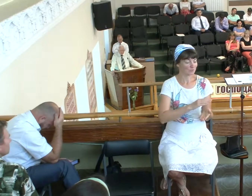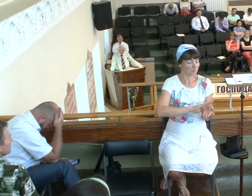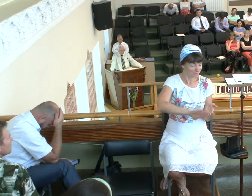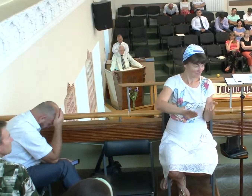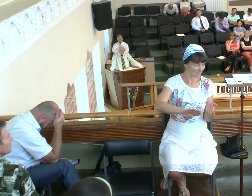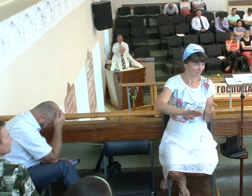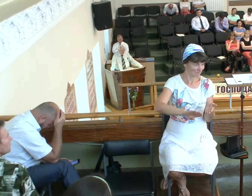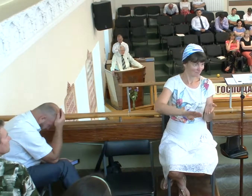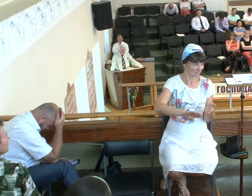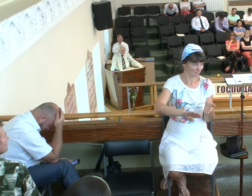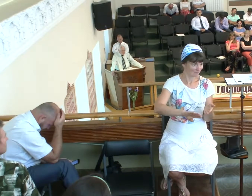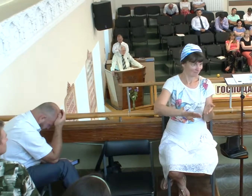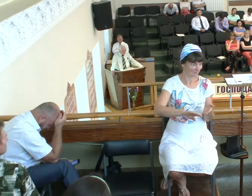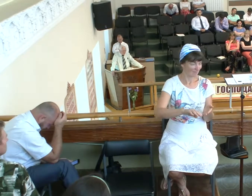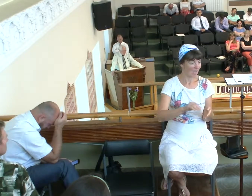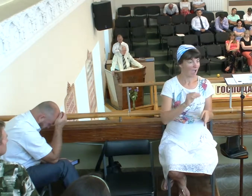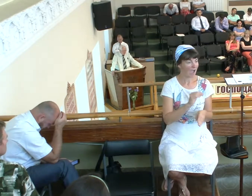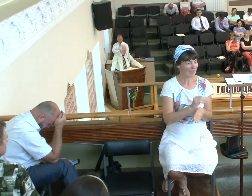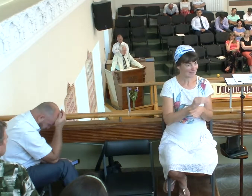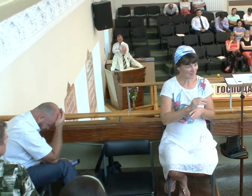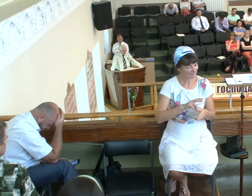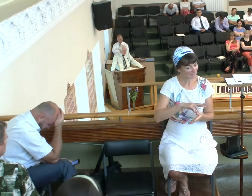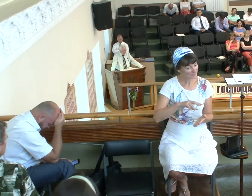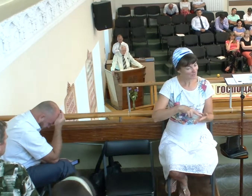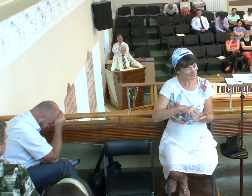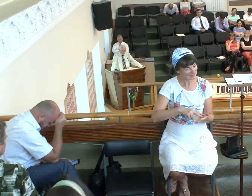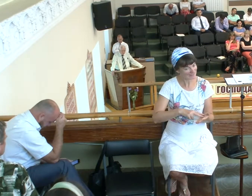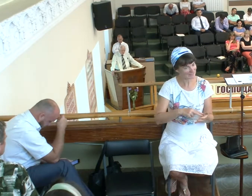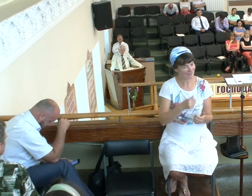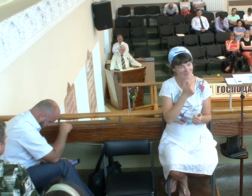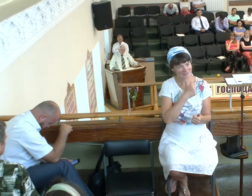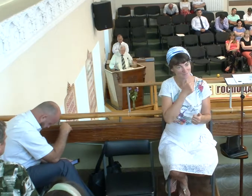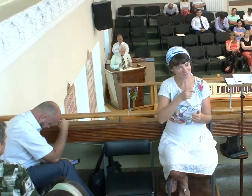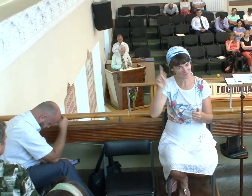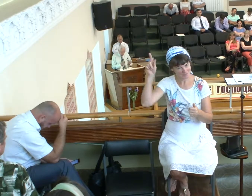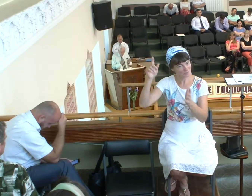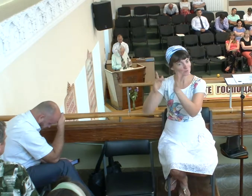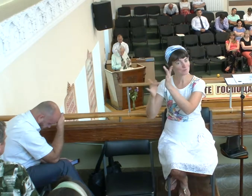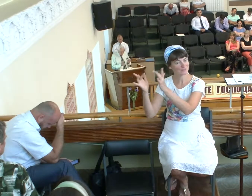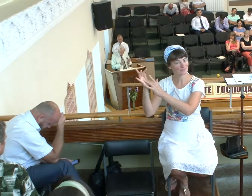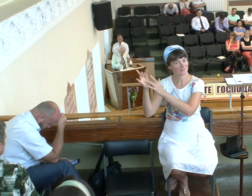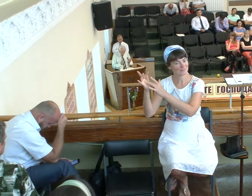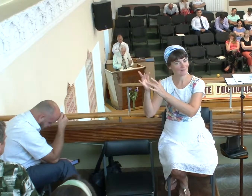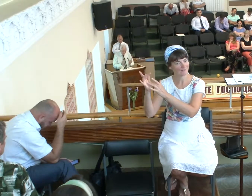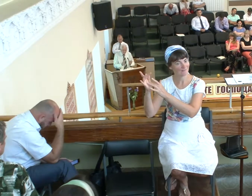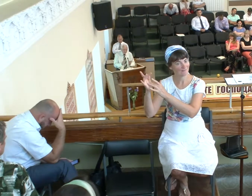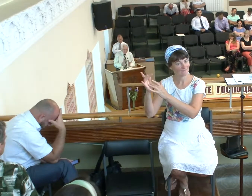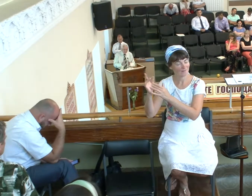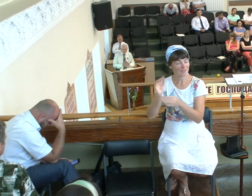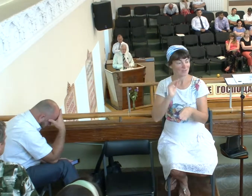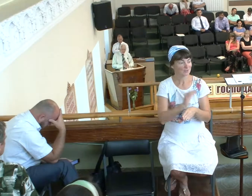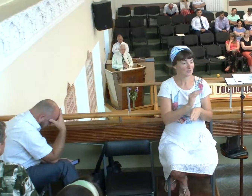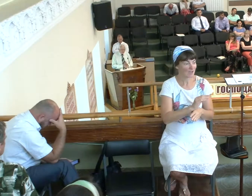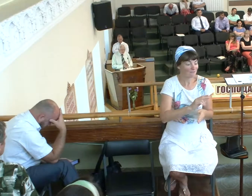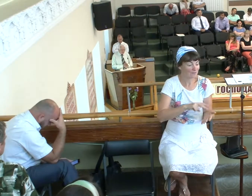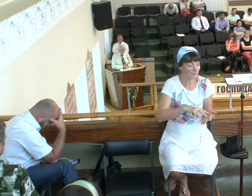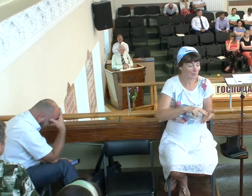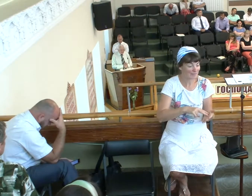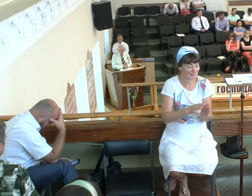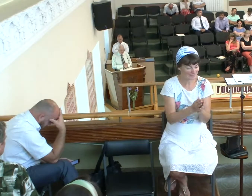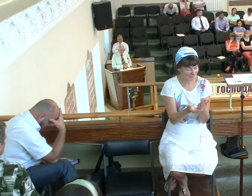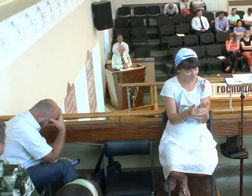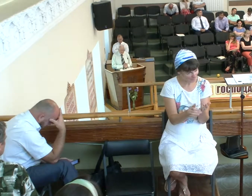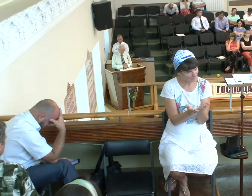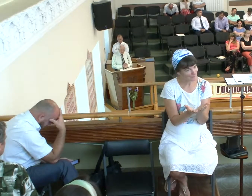дьявол боится имени Иисуса Христа. Дьявол боится книги, которая свидетельствует об